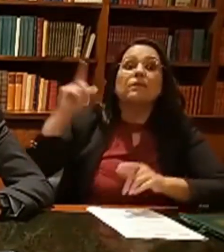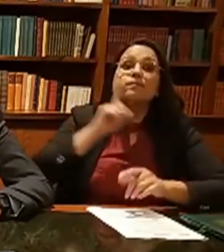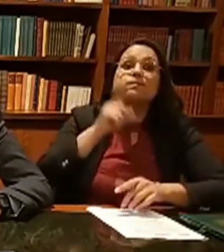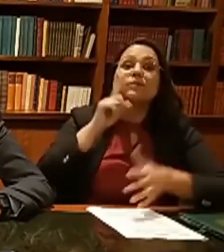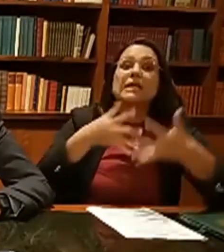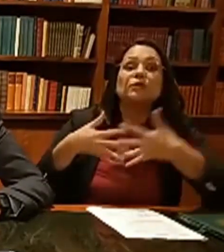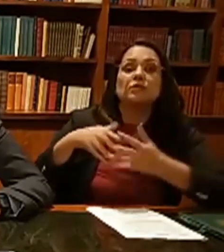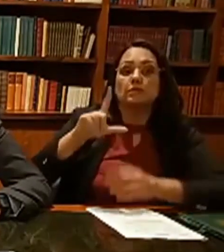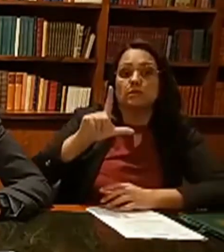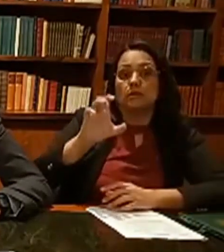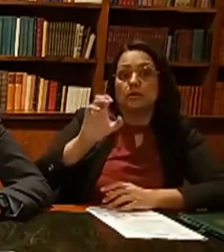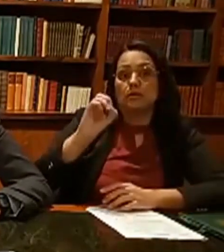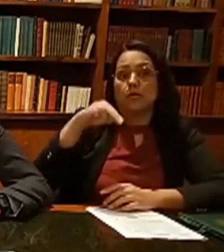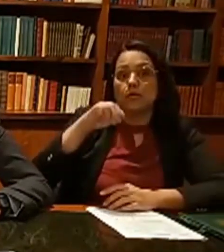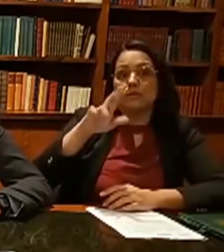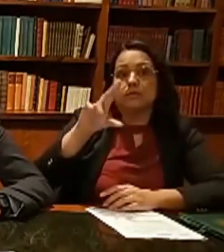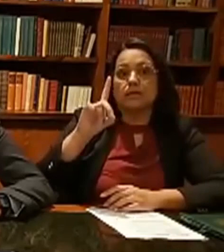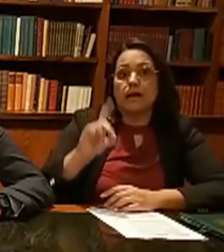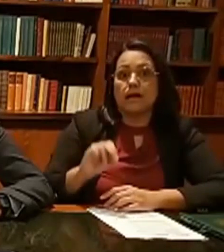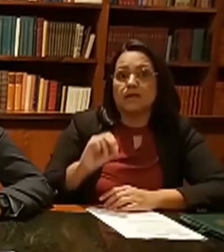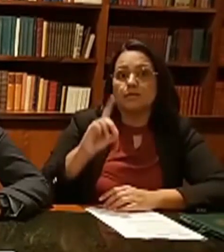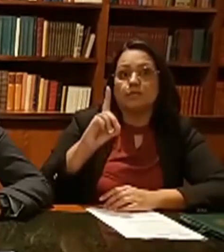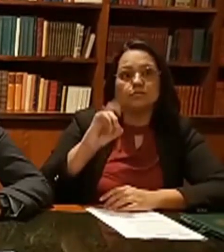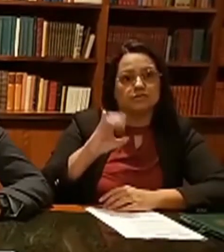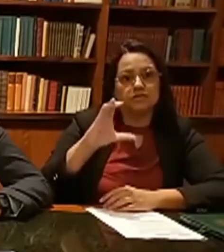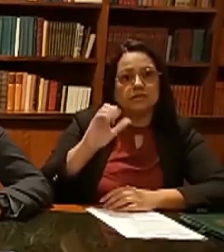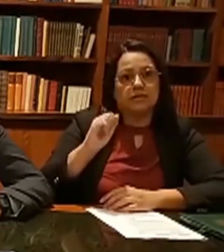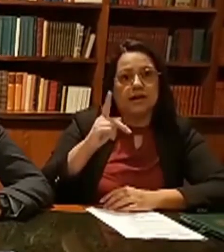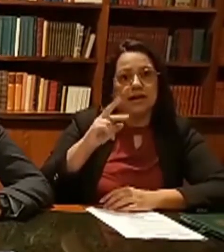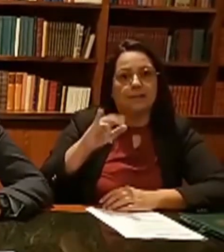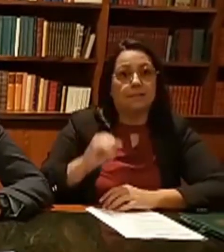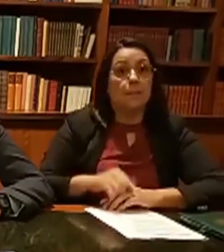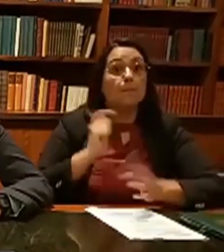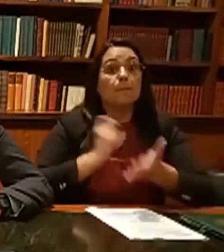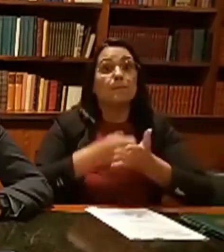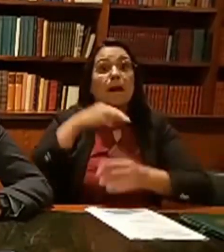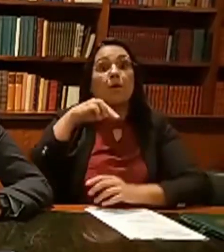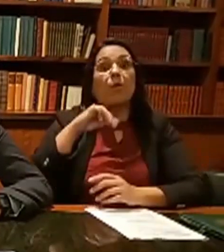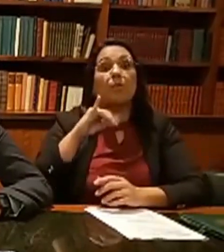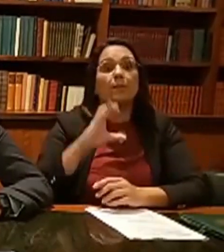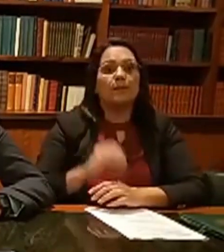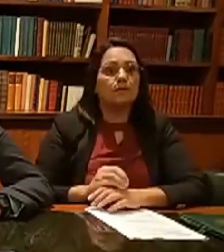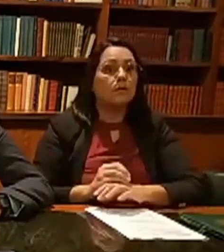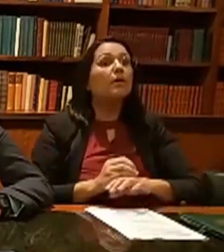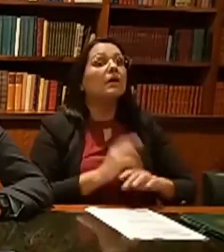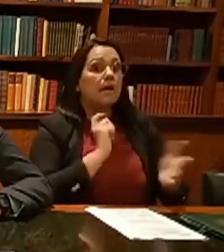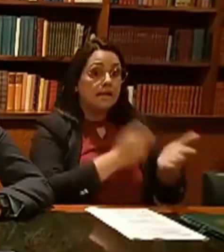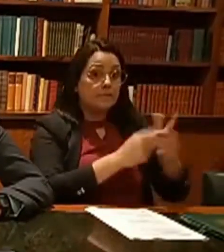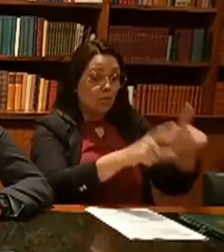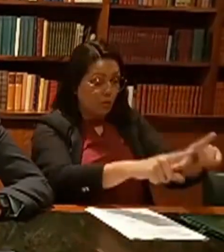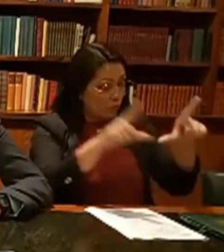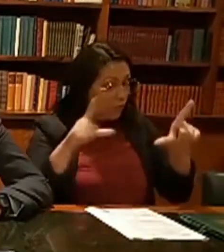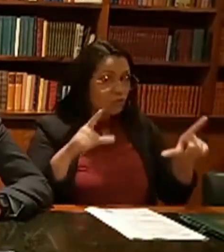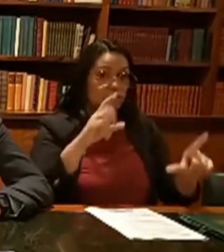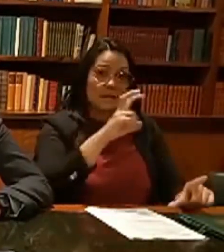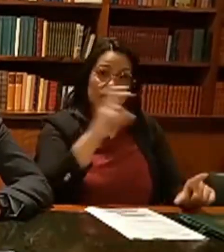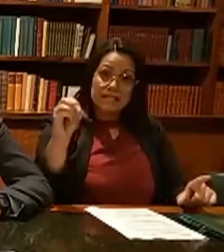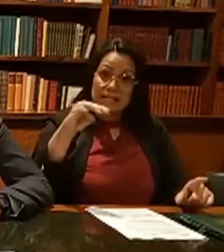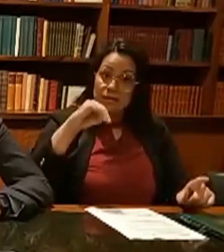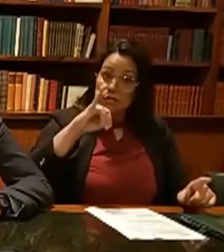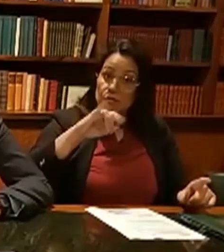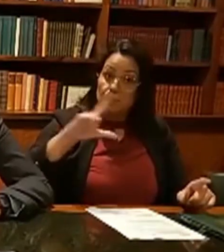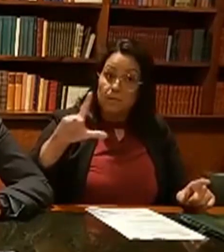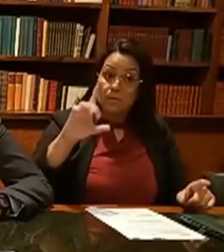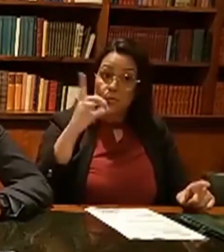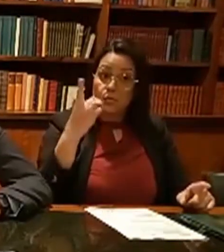pagou mico do ano só é pago 500 mil dólares uma fotografia fabricada né uma